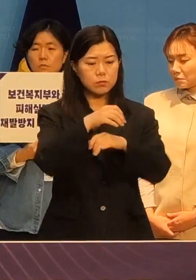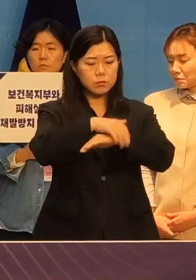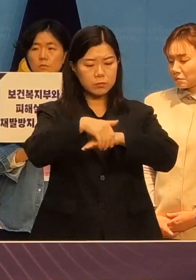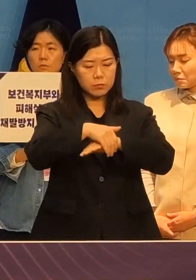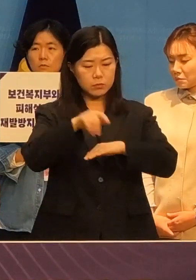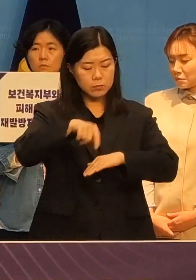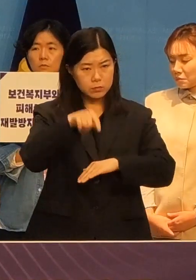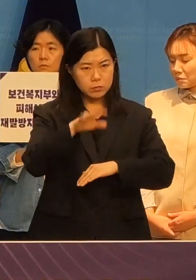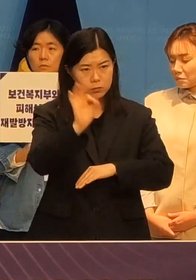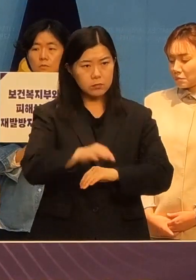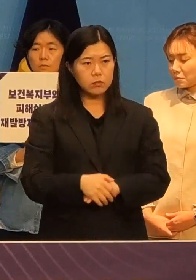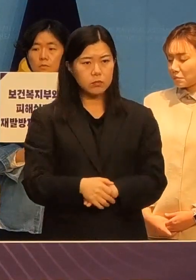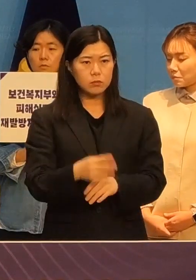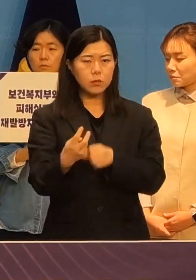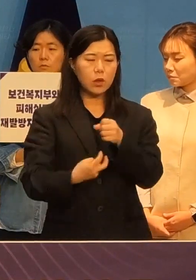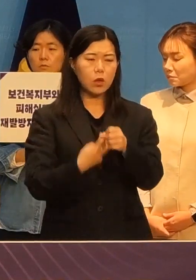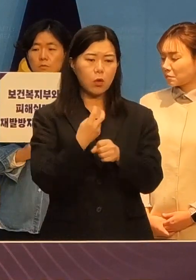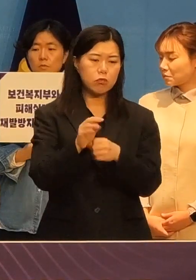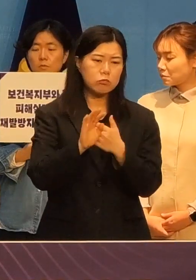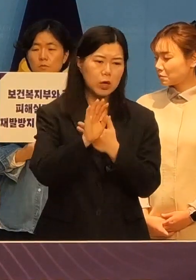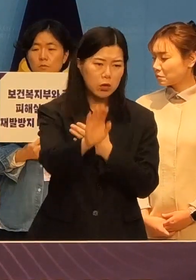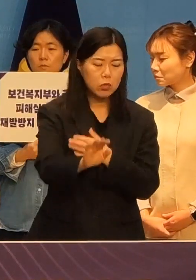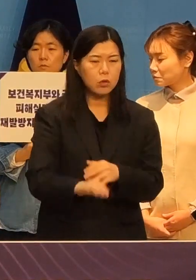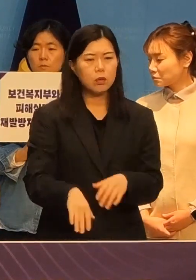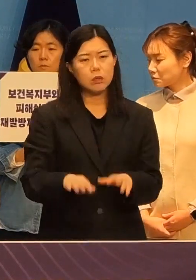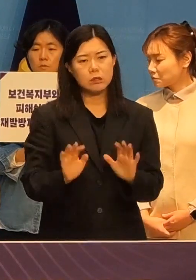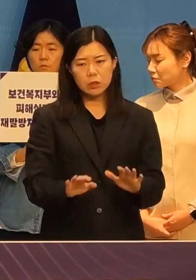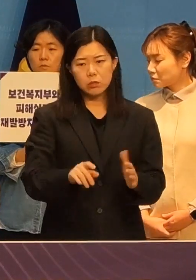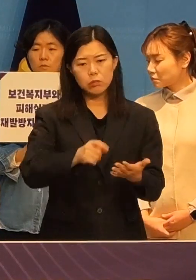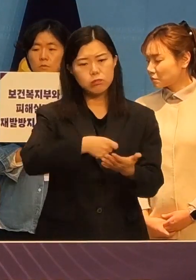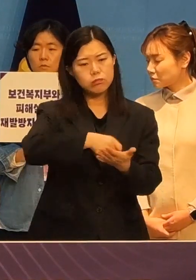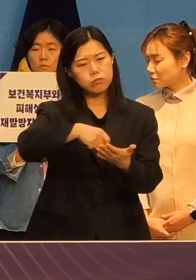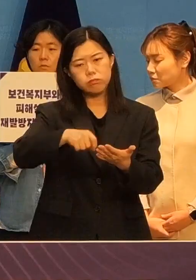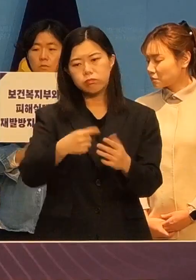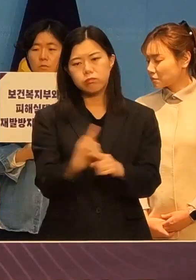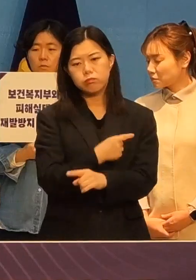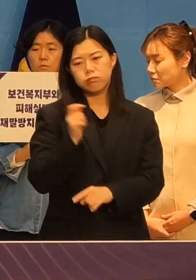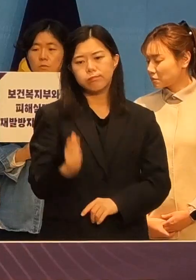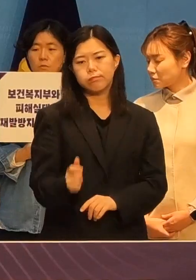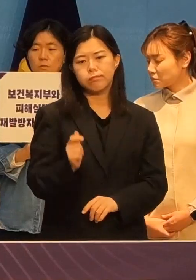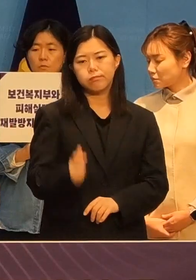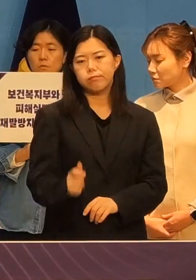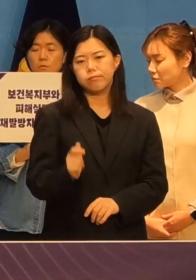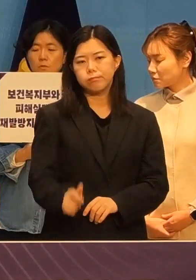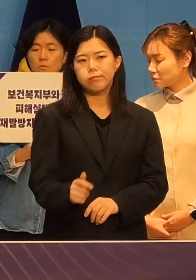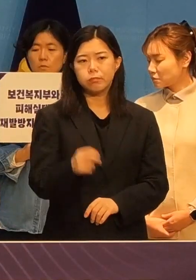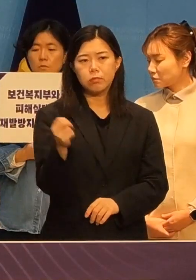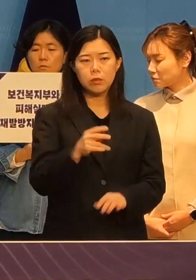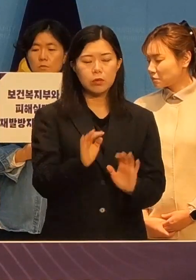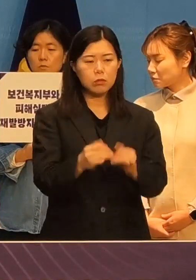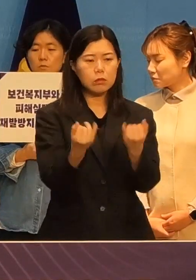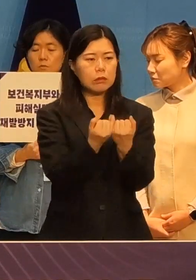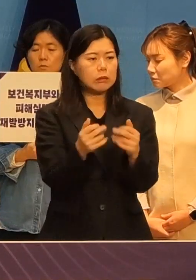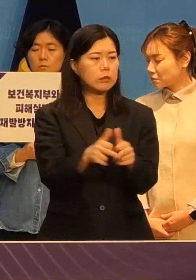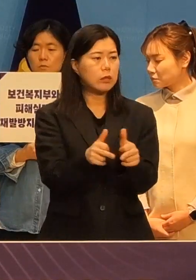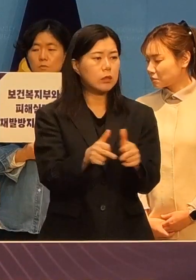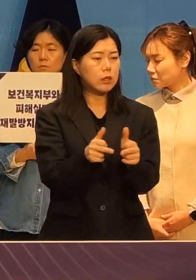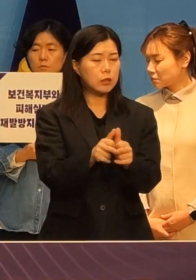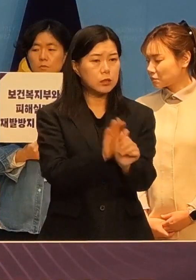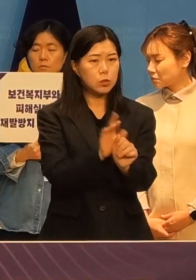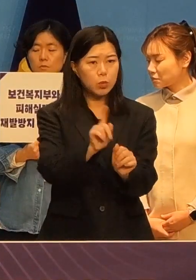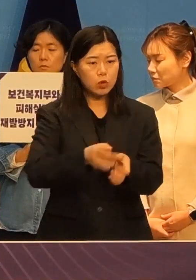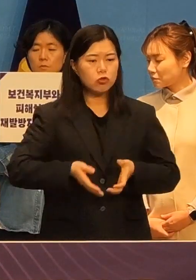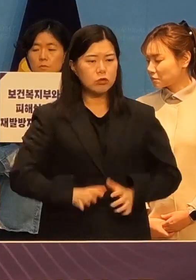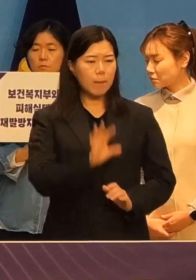종합계획에서는 20년이 지나도 글자 하나 바뀌지 않고 여성장애인 지원은 출산 비용